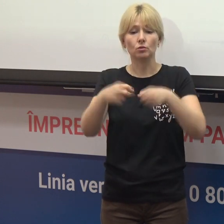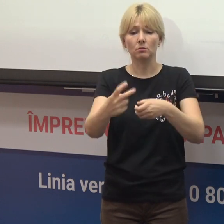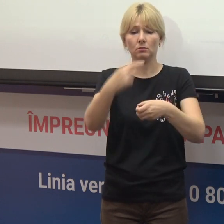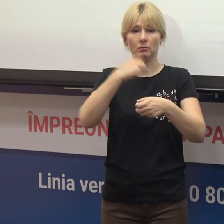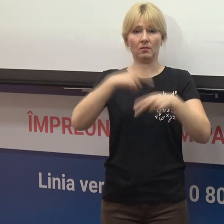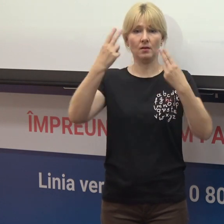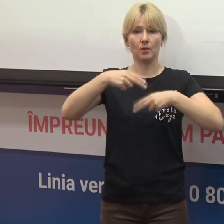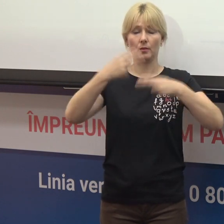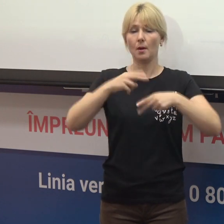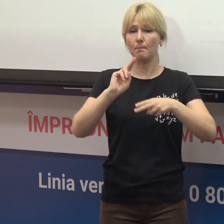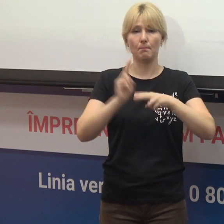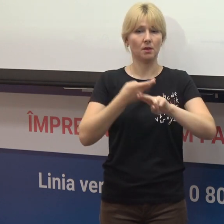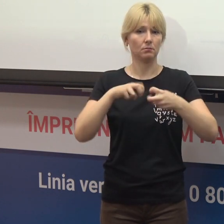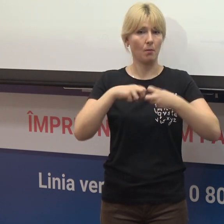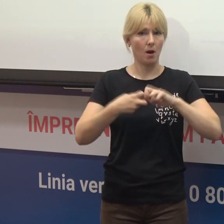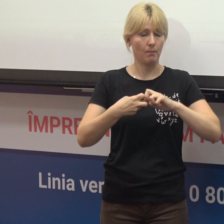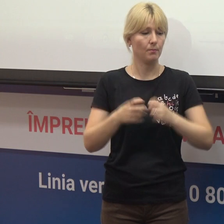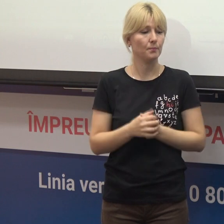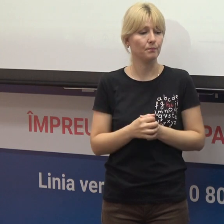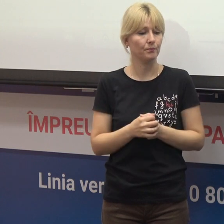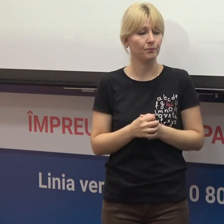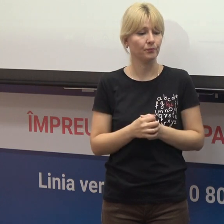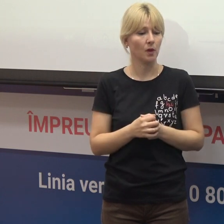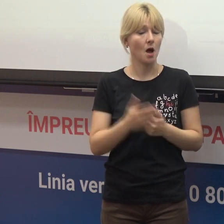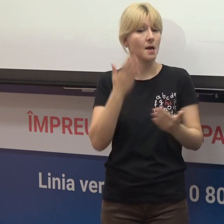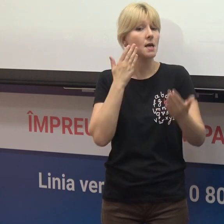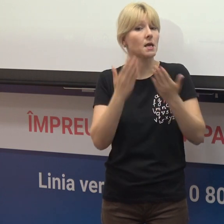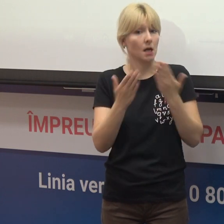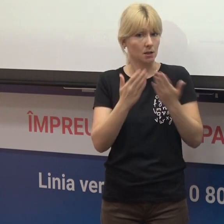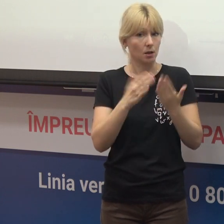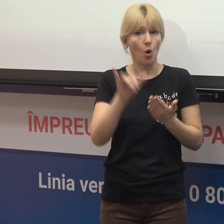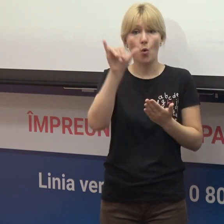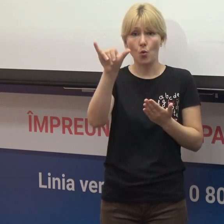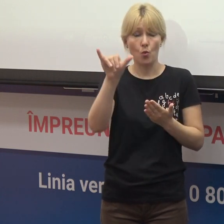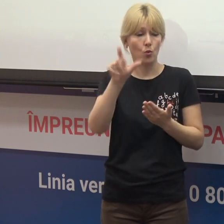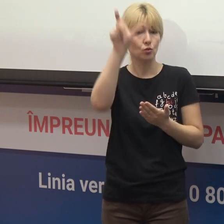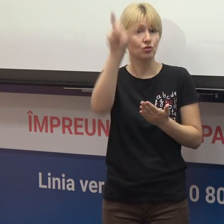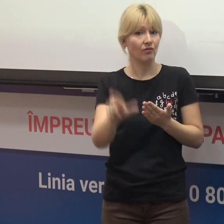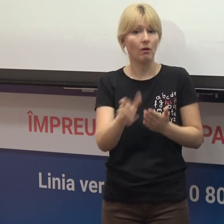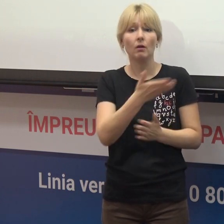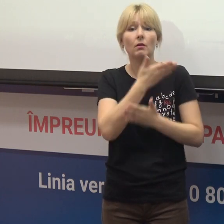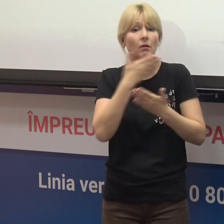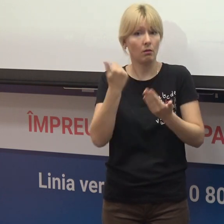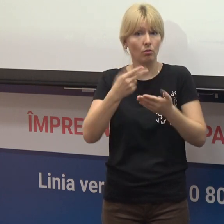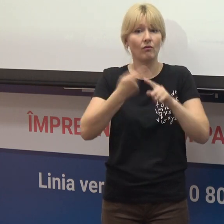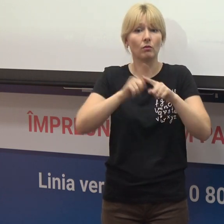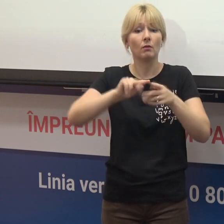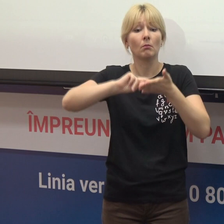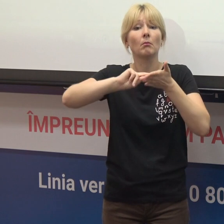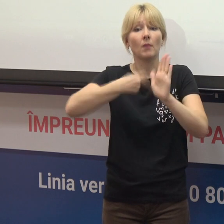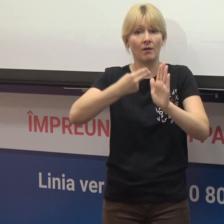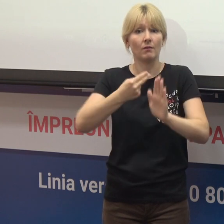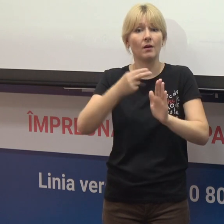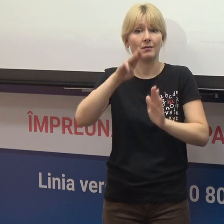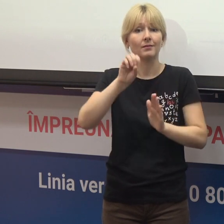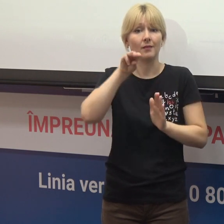frontiera de stat fără careva restricții. În cazul în care persoanele nu vor deține asupra sa acest